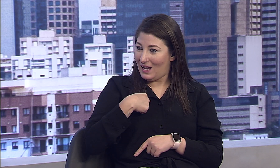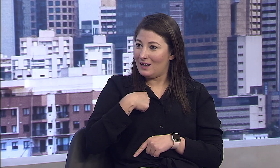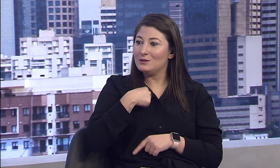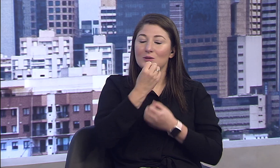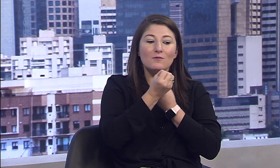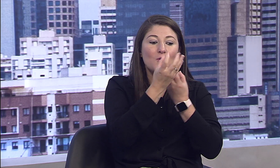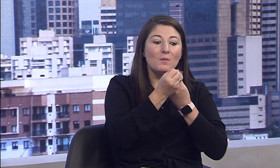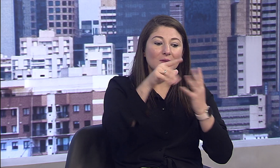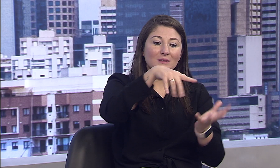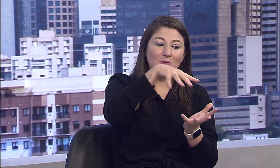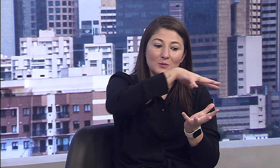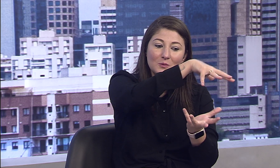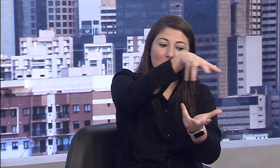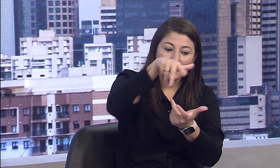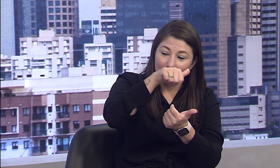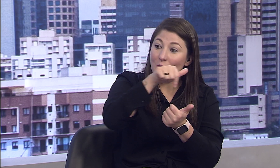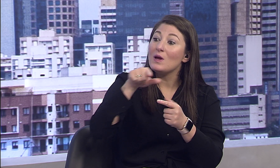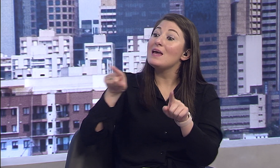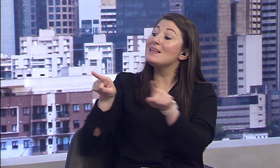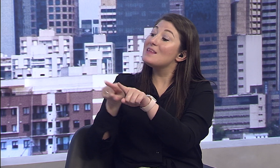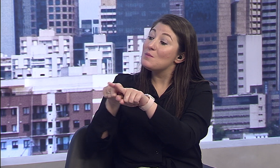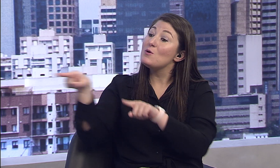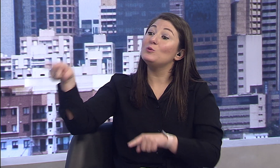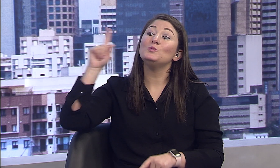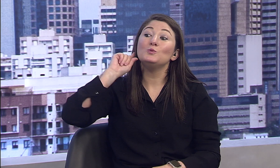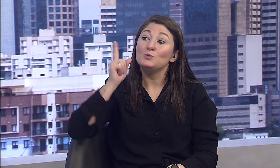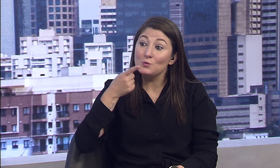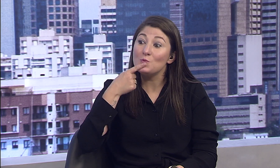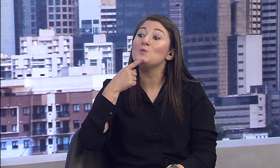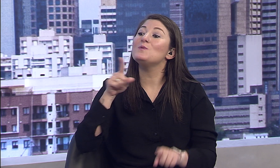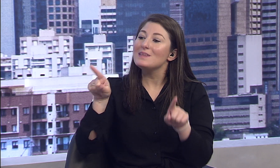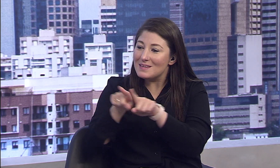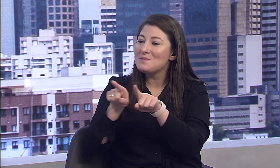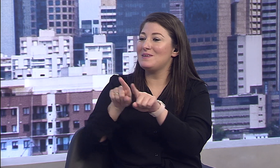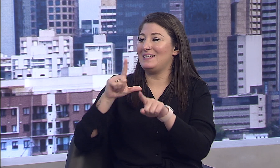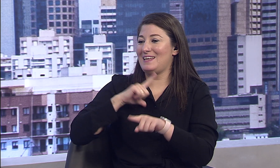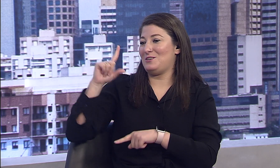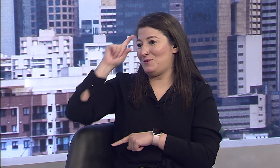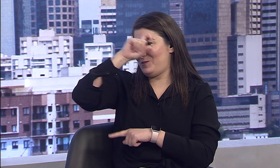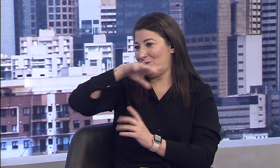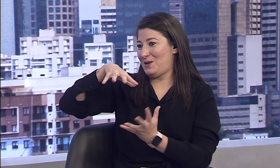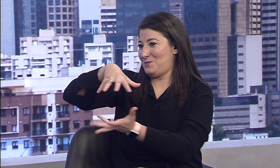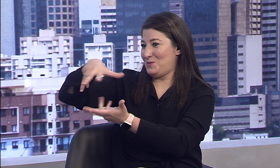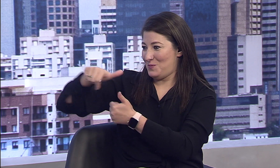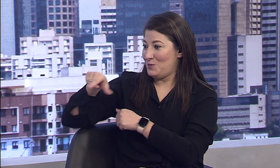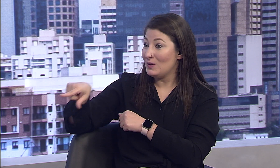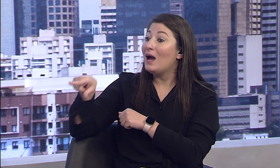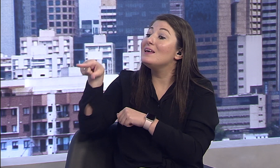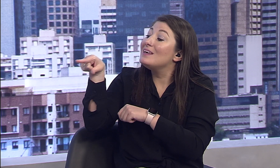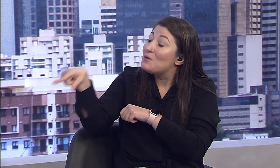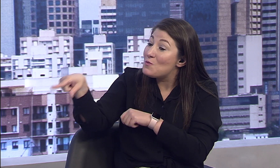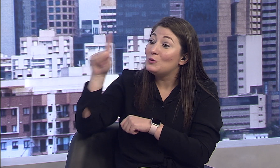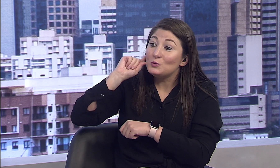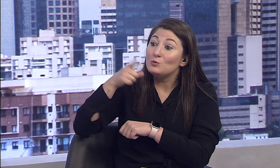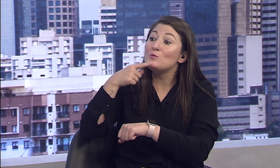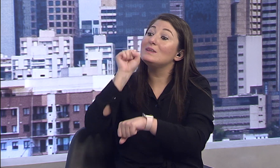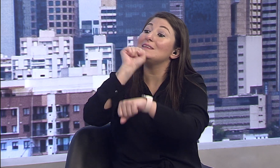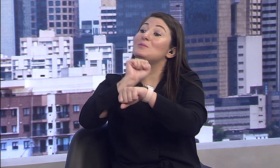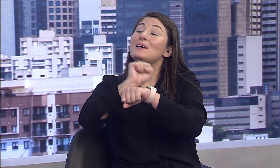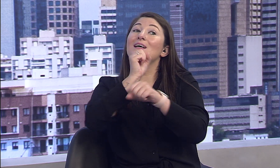que eu também tenho dificuldades, eu também tenho limitações das informações que perpetuam na